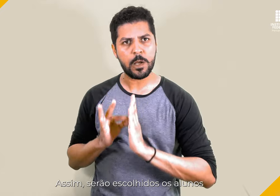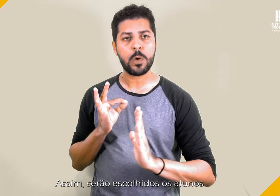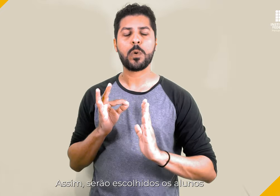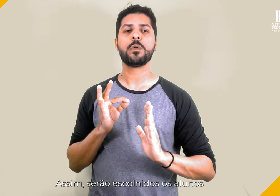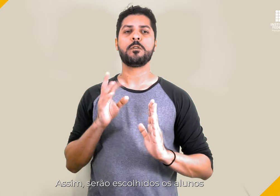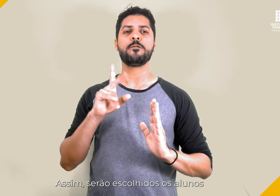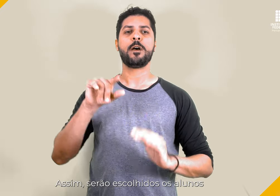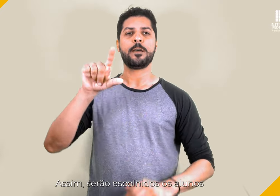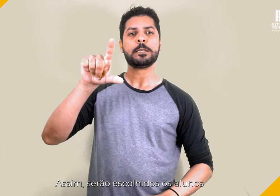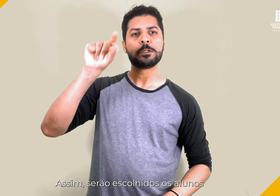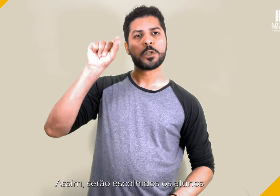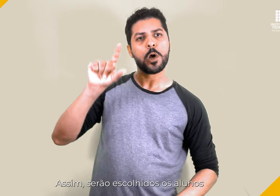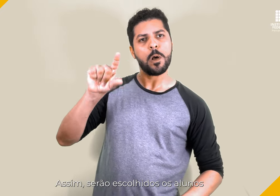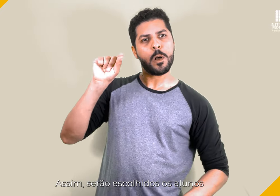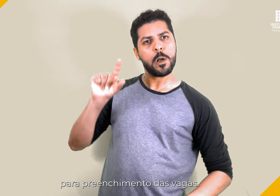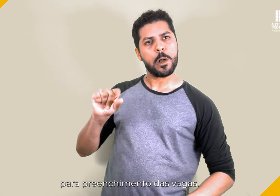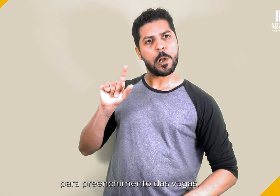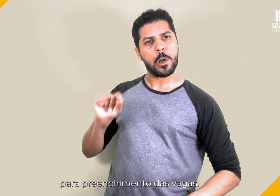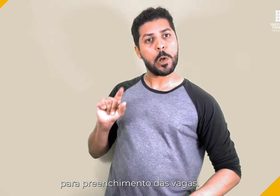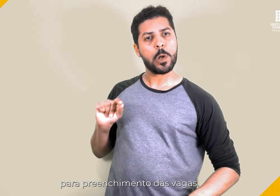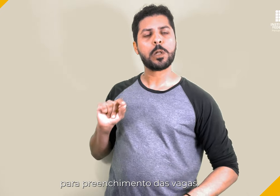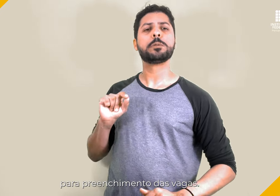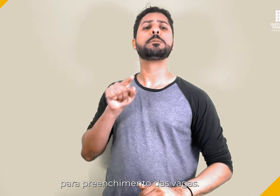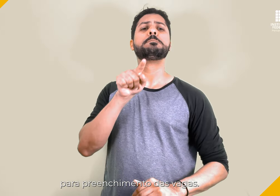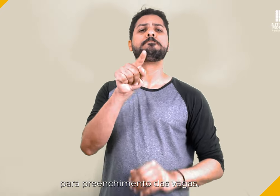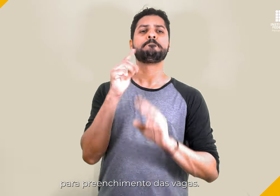Assim, serão escolhidos os alunos para preenchimento das vagas.